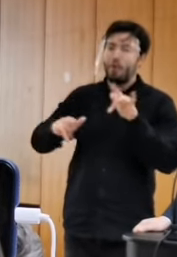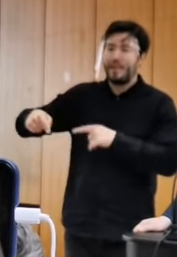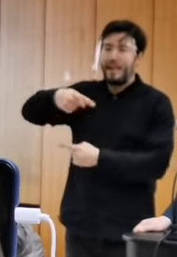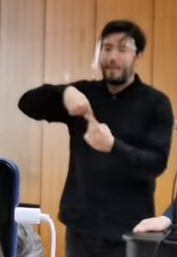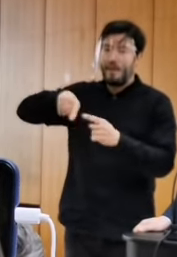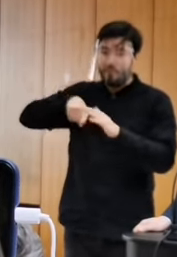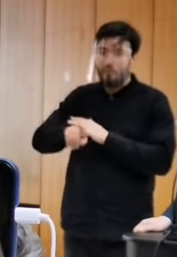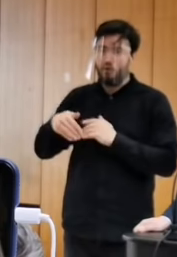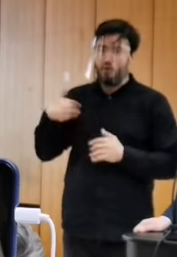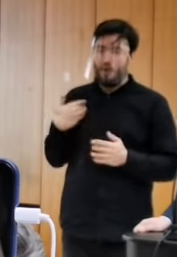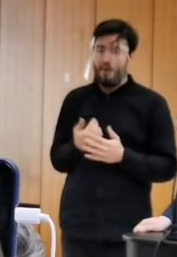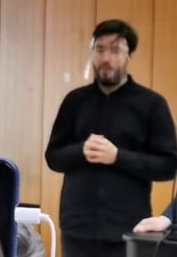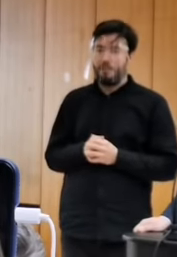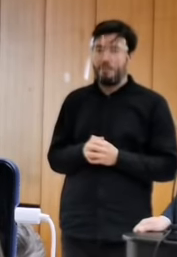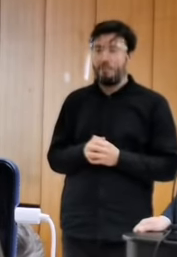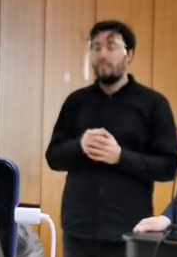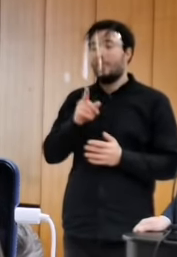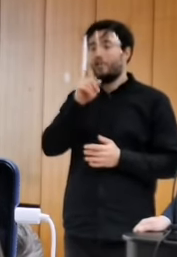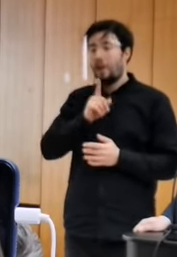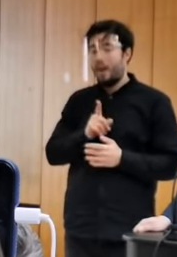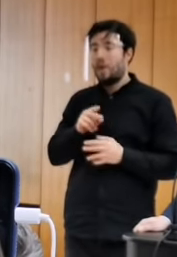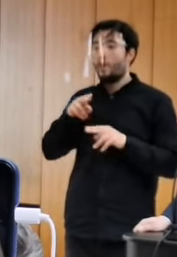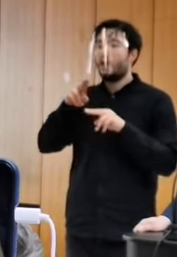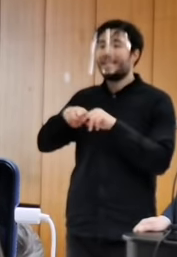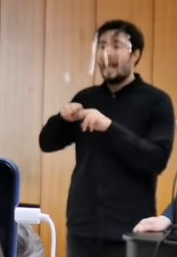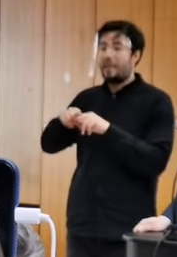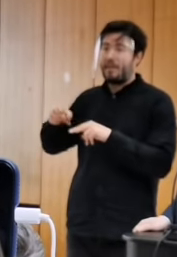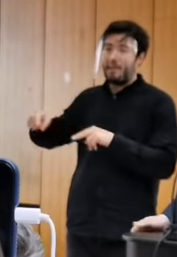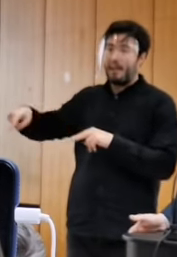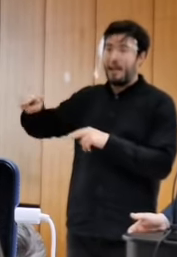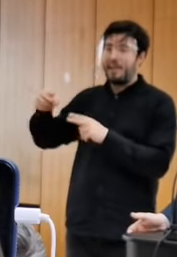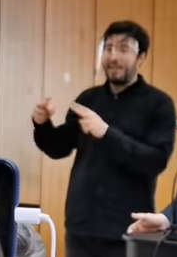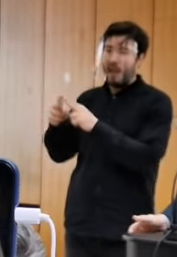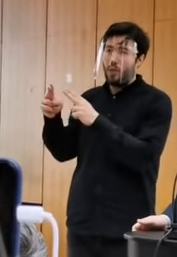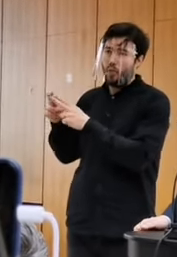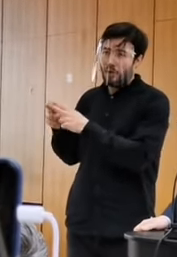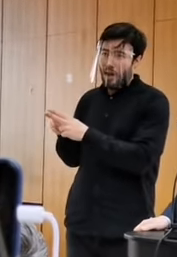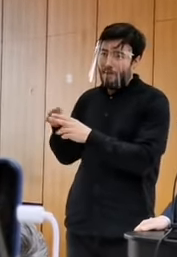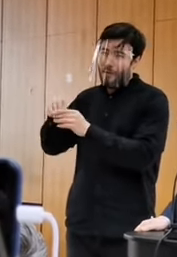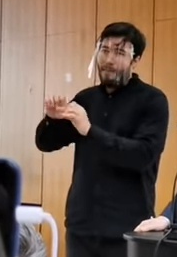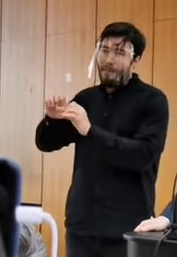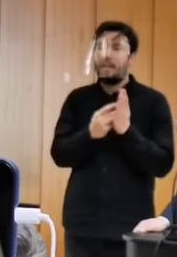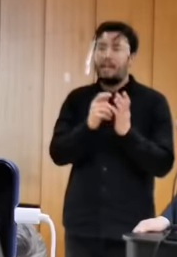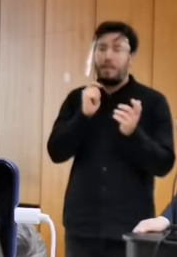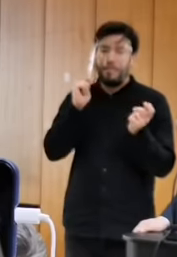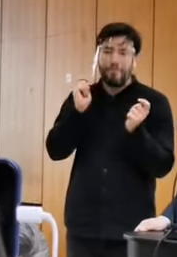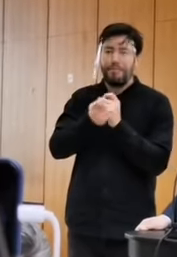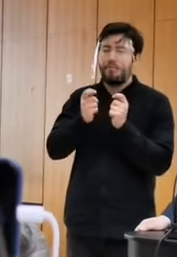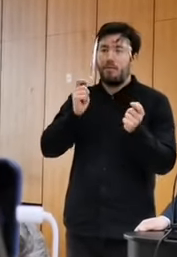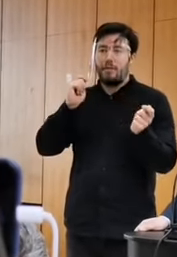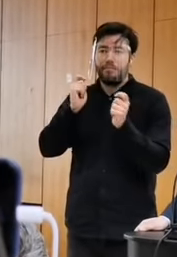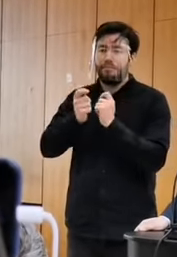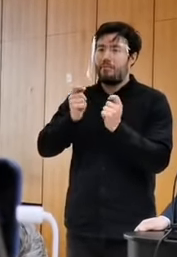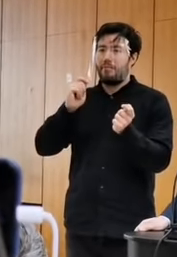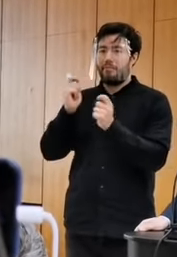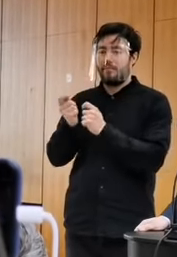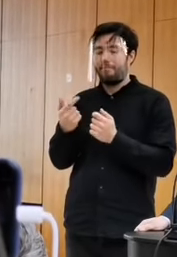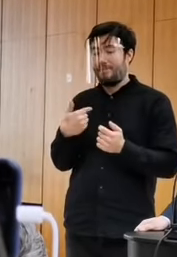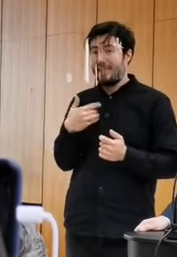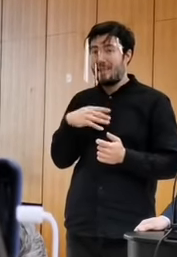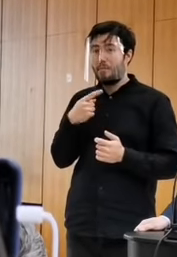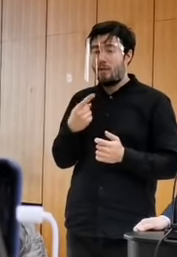rámci všetkých ostatných stretnutí, ktorých sme neboli svedkami iba my, ale aj vy cez médiá alebo aj verejnosť, že ak chceme dať nejaké pravidlo,